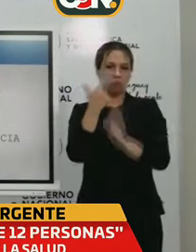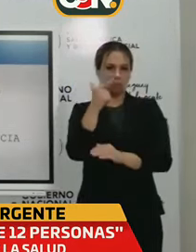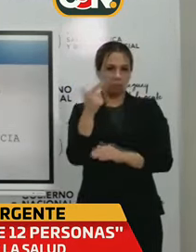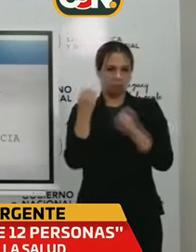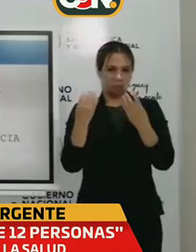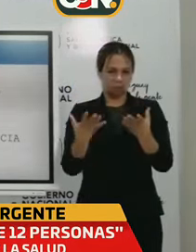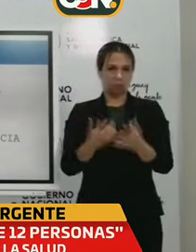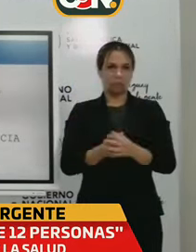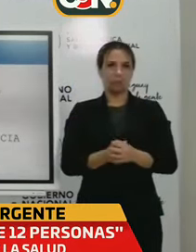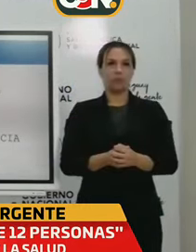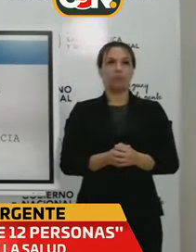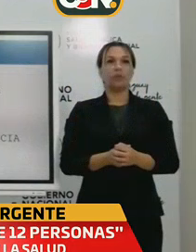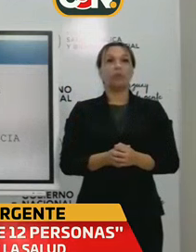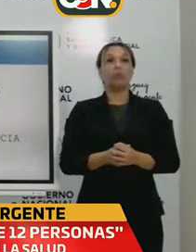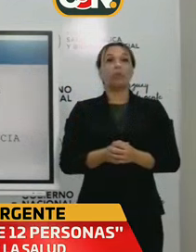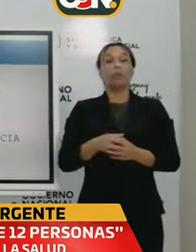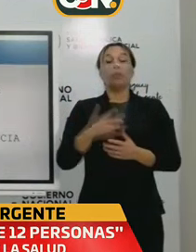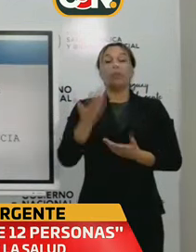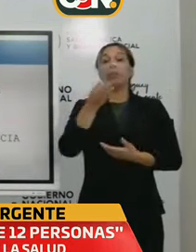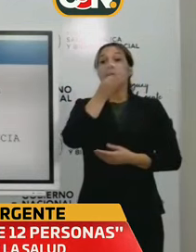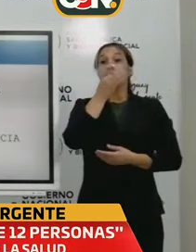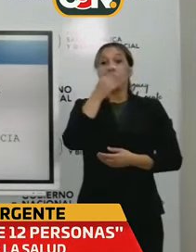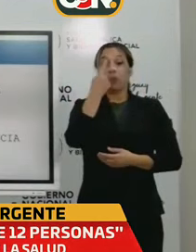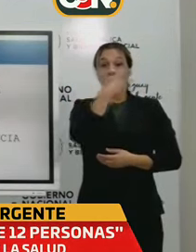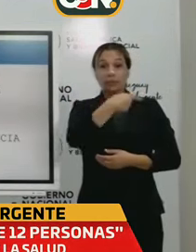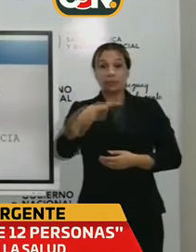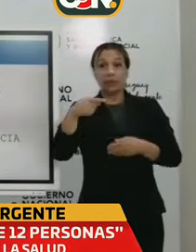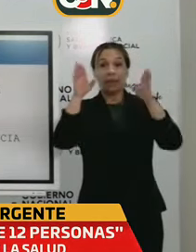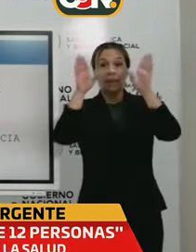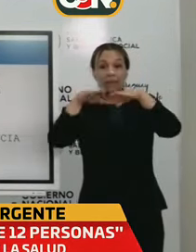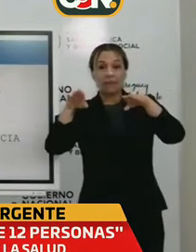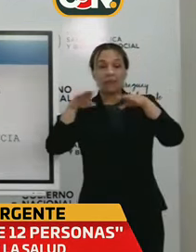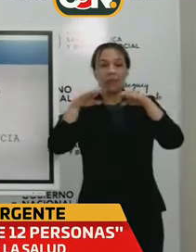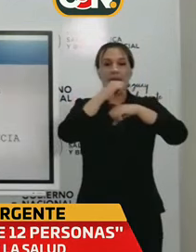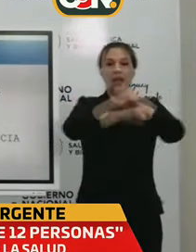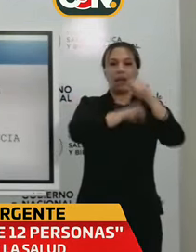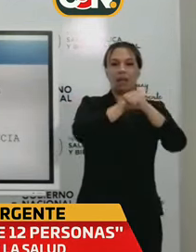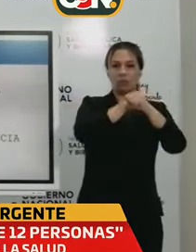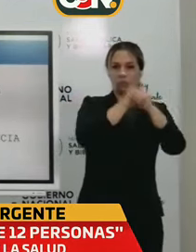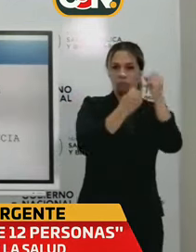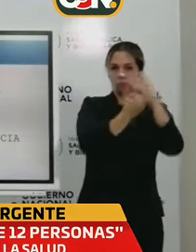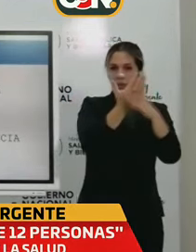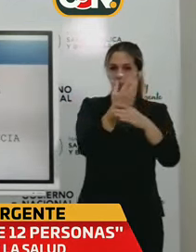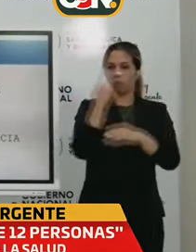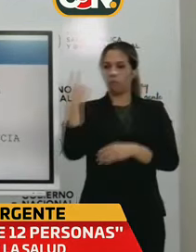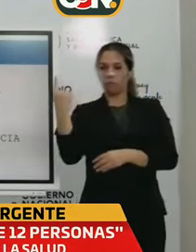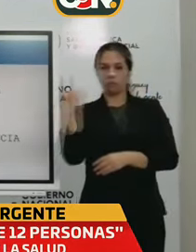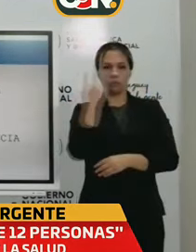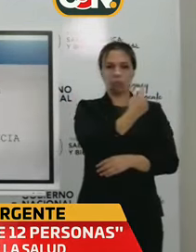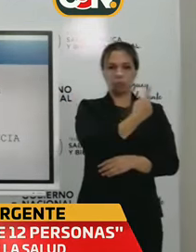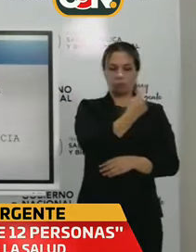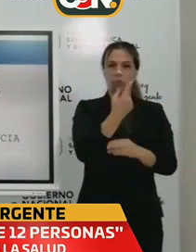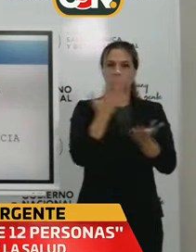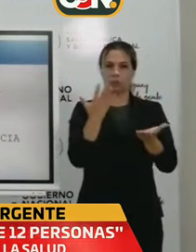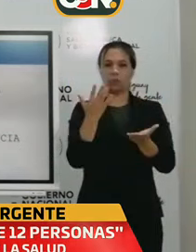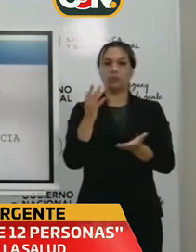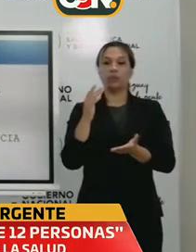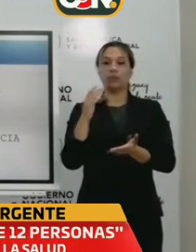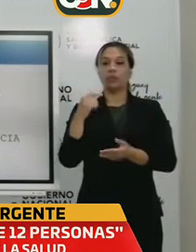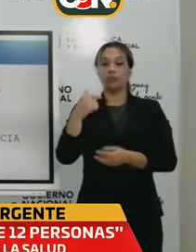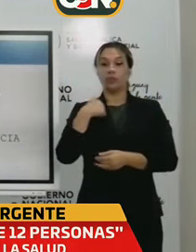La frecuencia, bueno, tenemos una fiesta por semana, una Navidad y otra en Año Nuevo, ¿verdad? Tratemos de evitar la